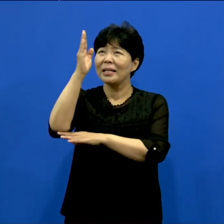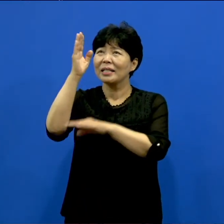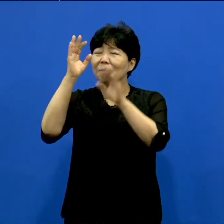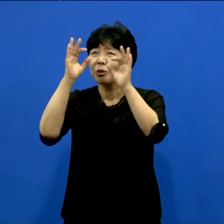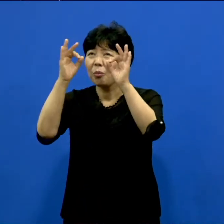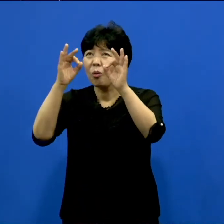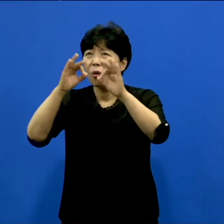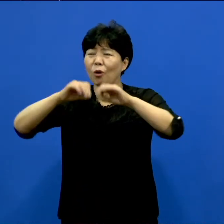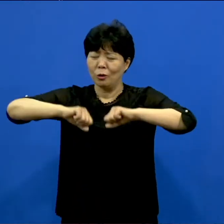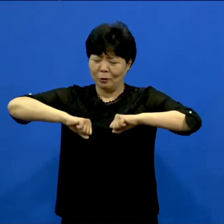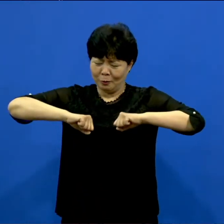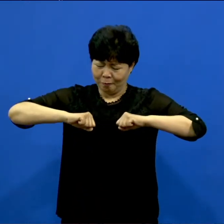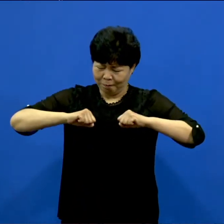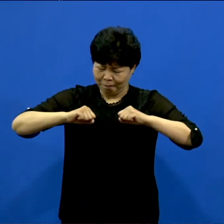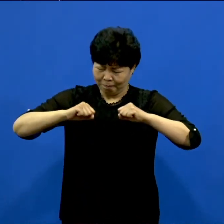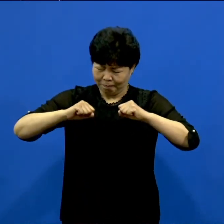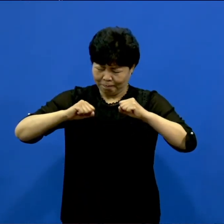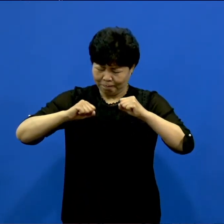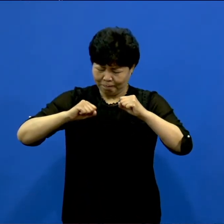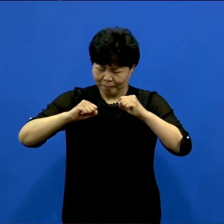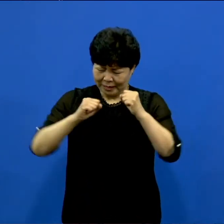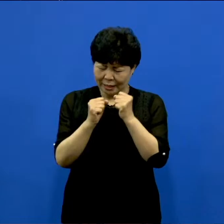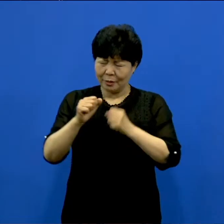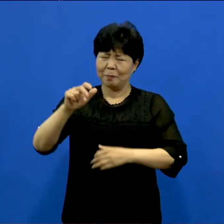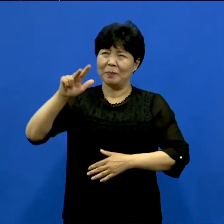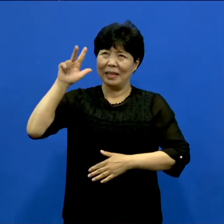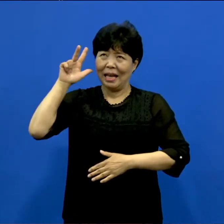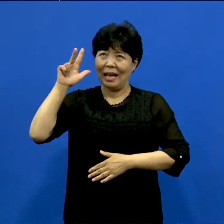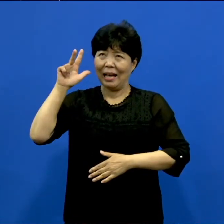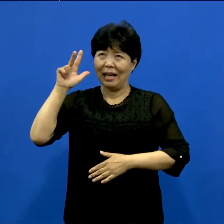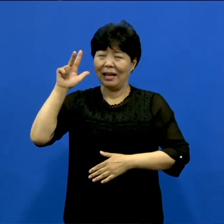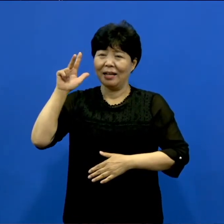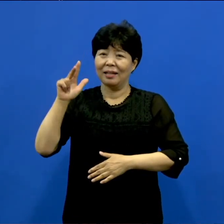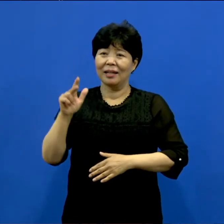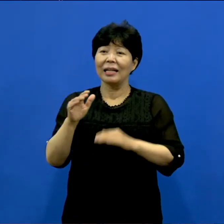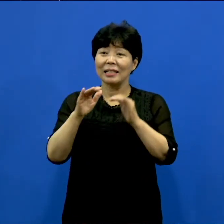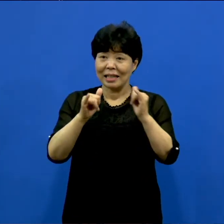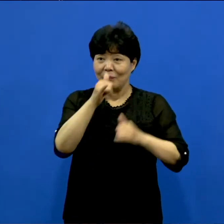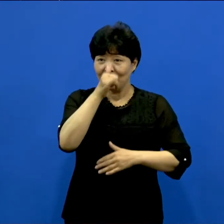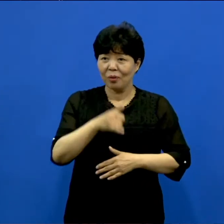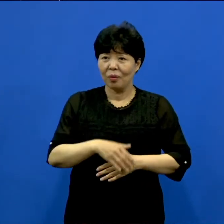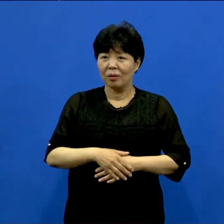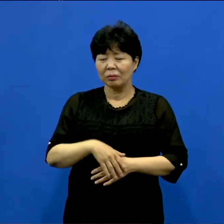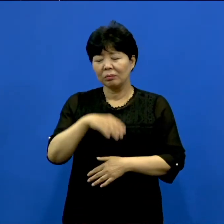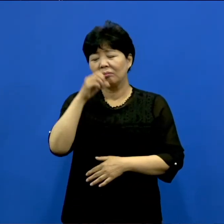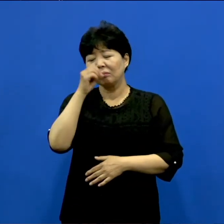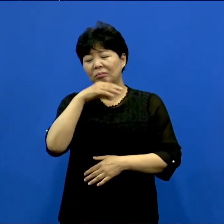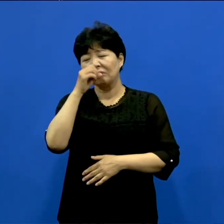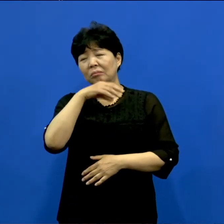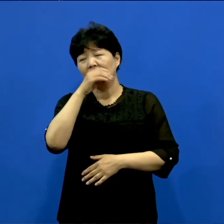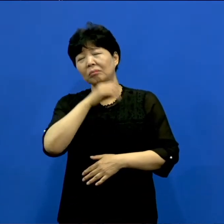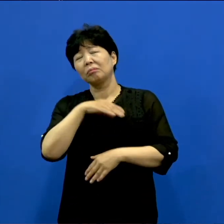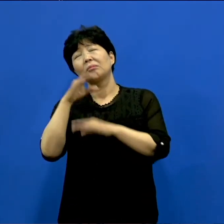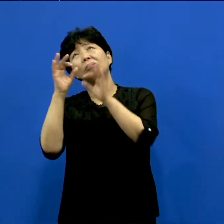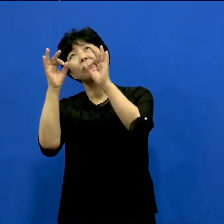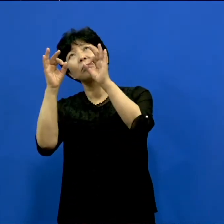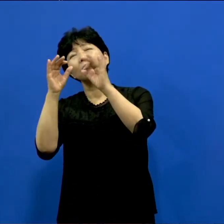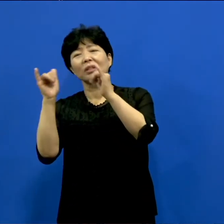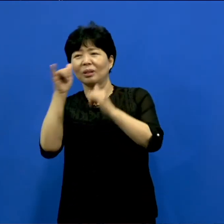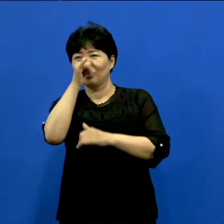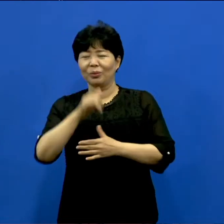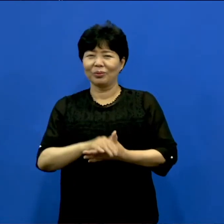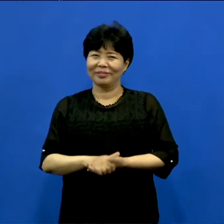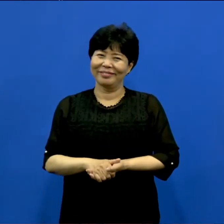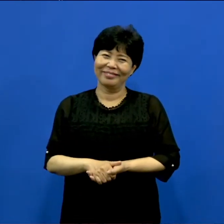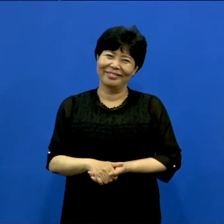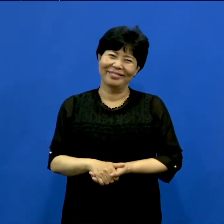순종하겠다라고 듣고 있는 분하고 그냥 듣고 있는 사람은 달라요. 그러니까 순종하려고 듣는